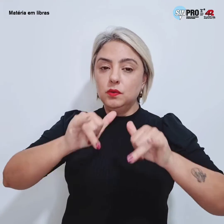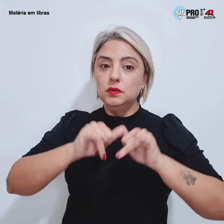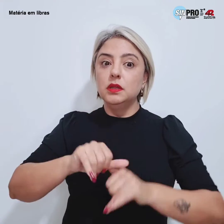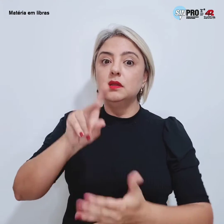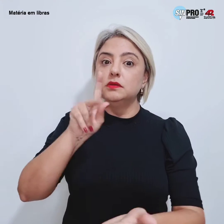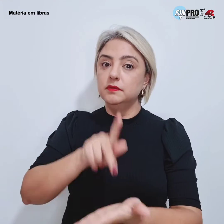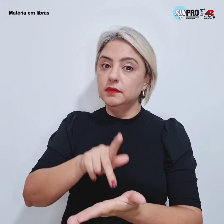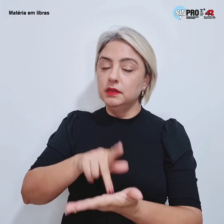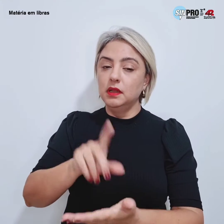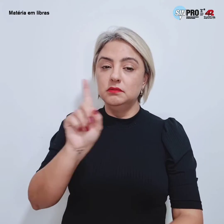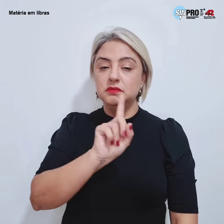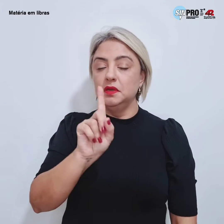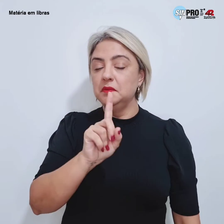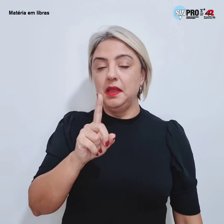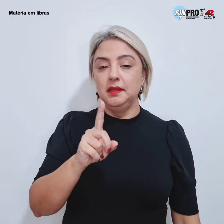não é novidade. Em